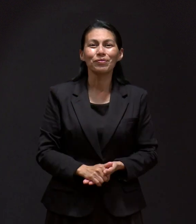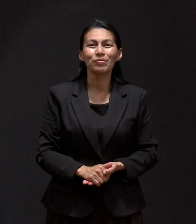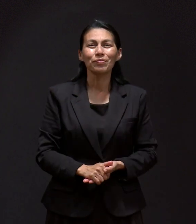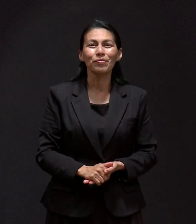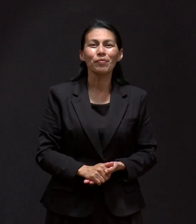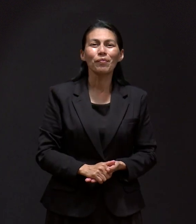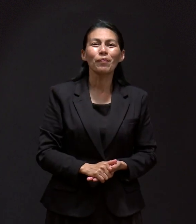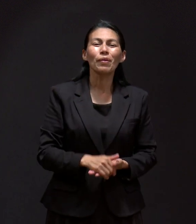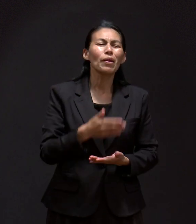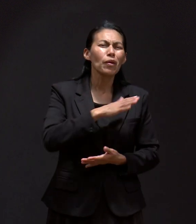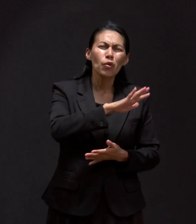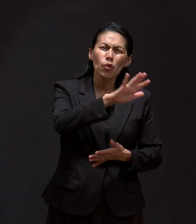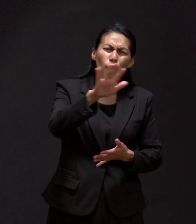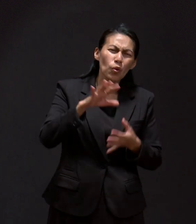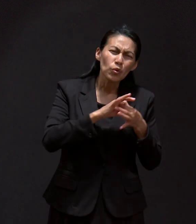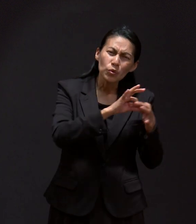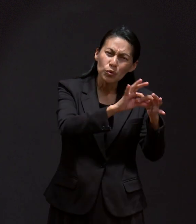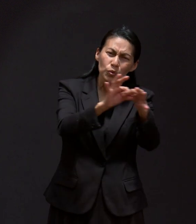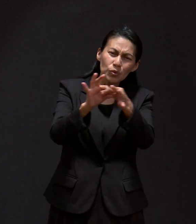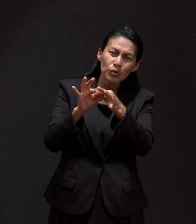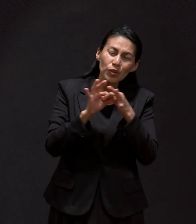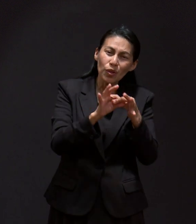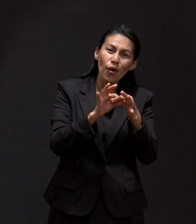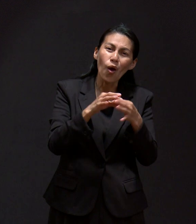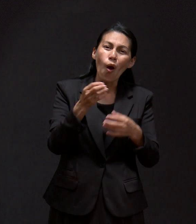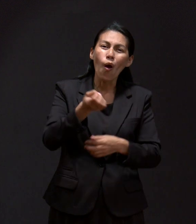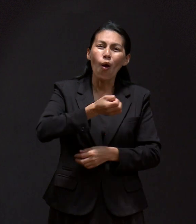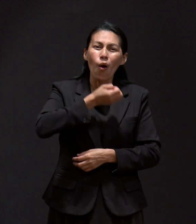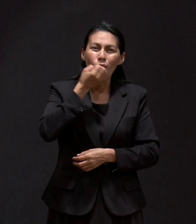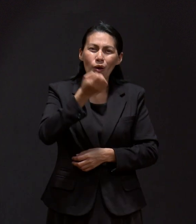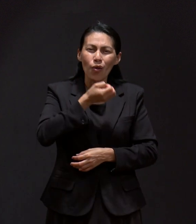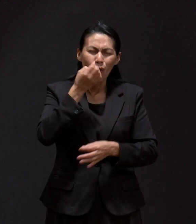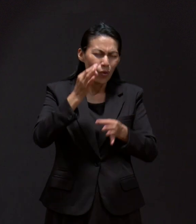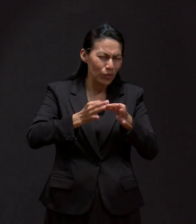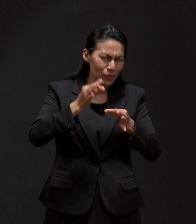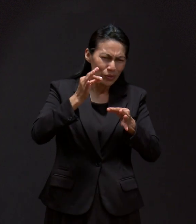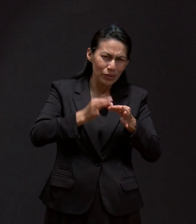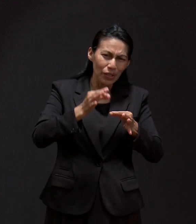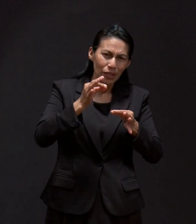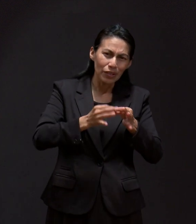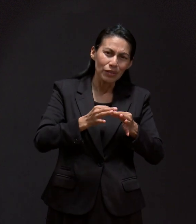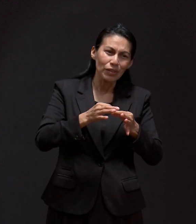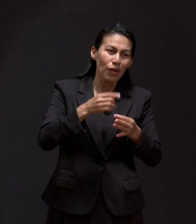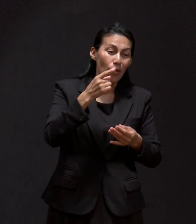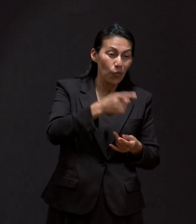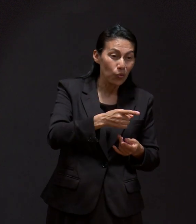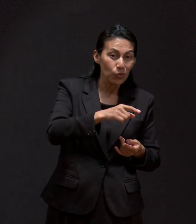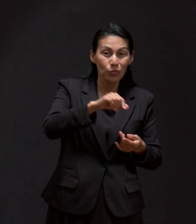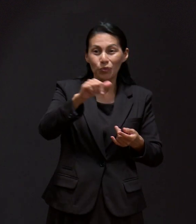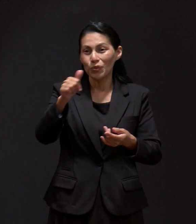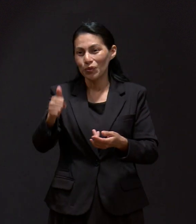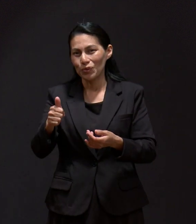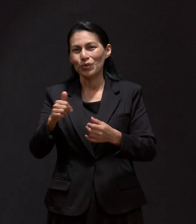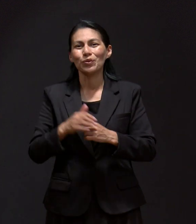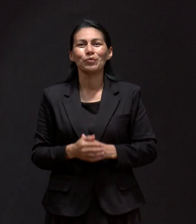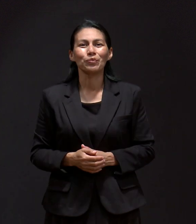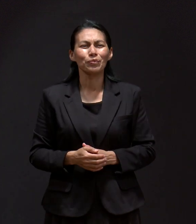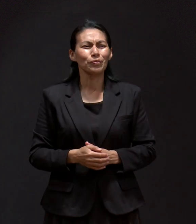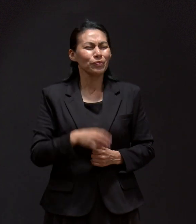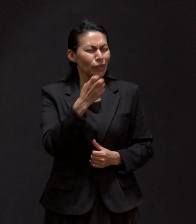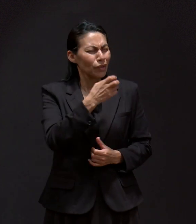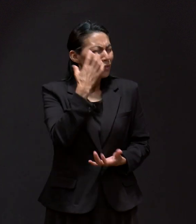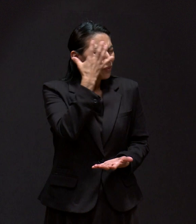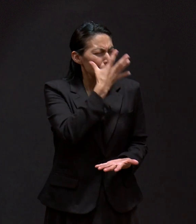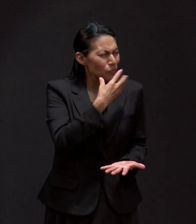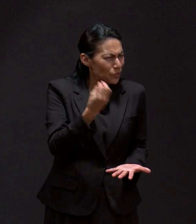aquí los daremos a conocer para que no sólo la mos formemos grupos de oración intercediendo los unos por